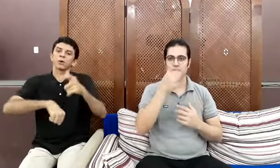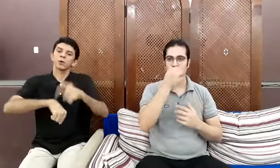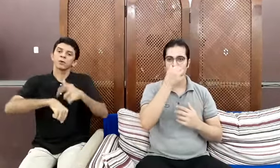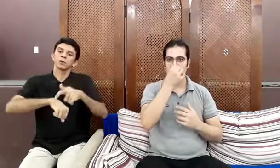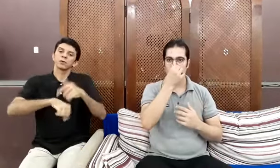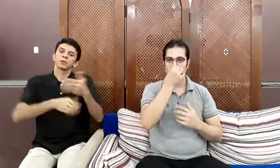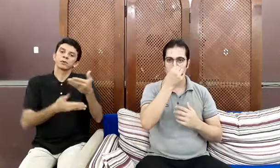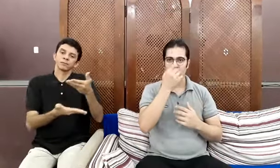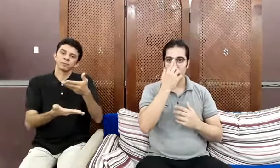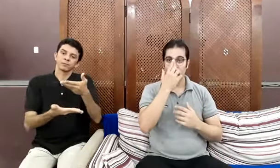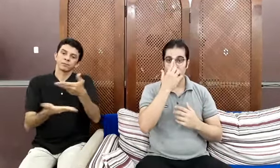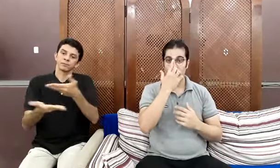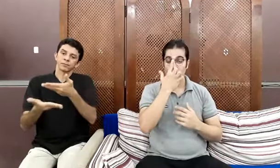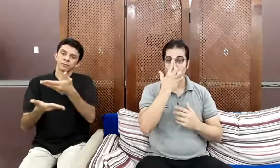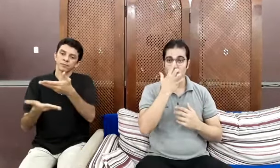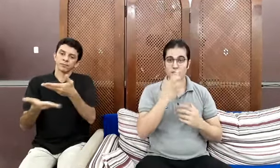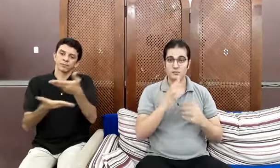interação